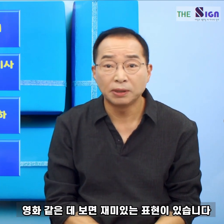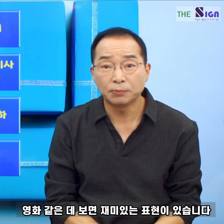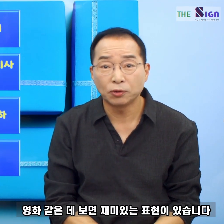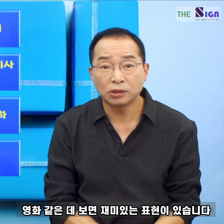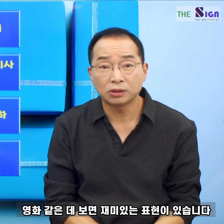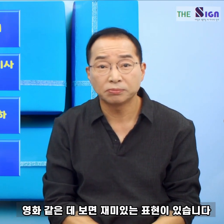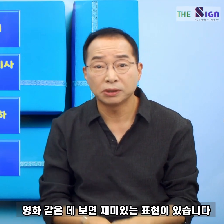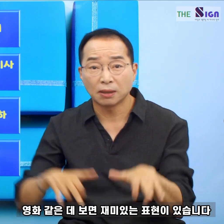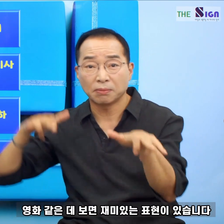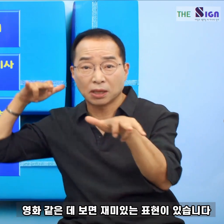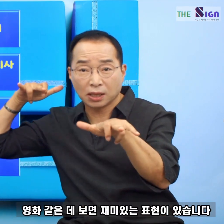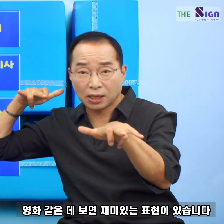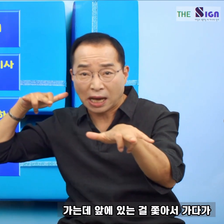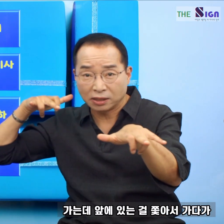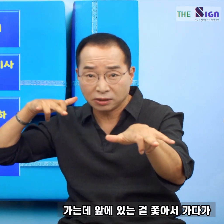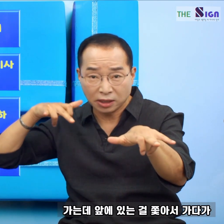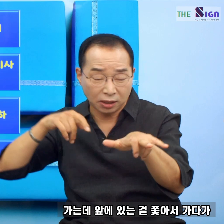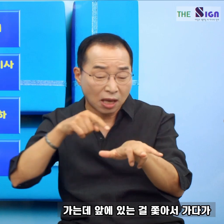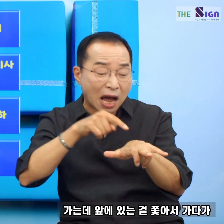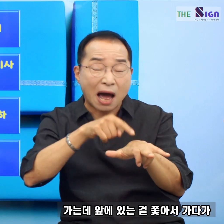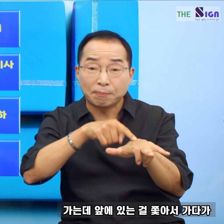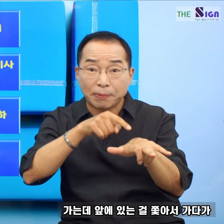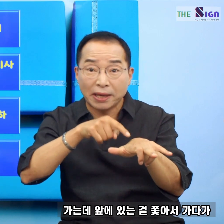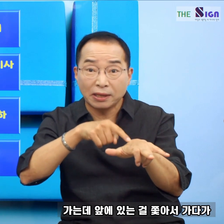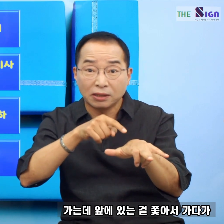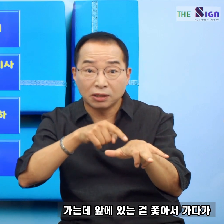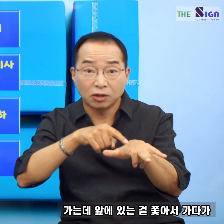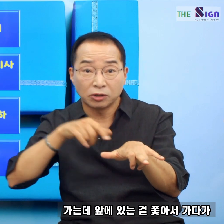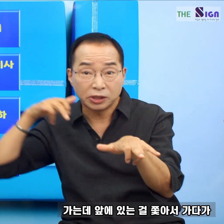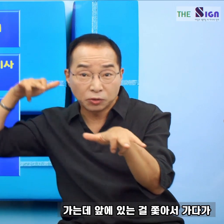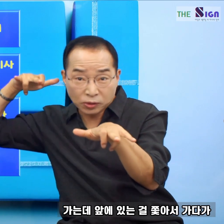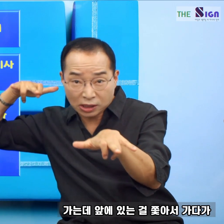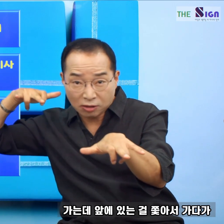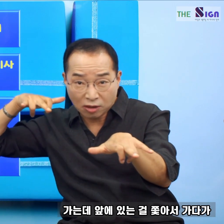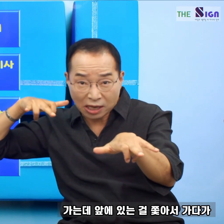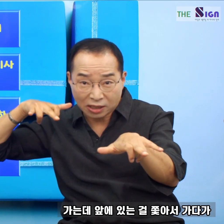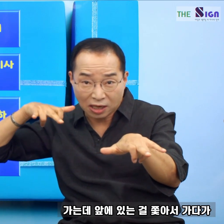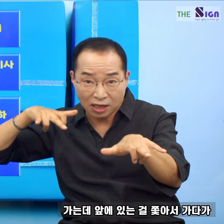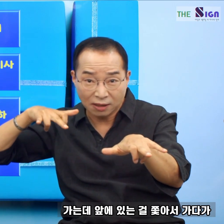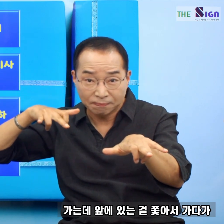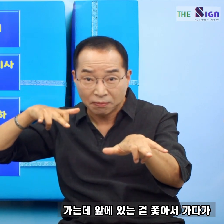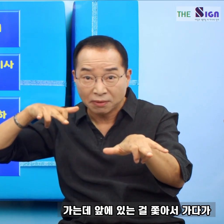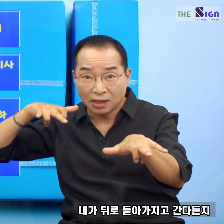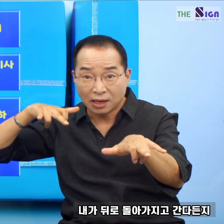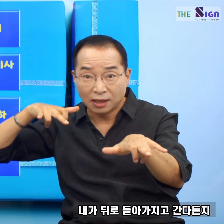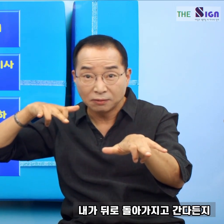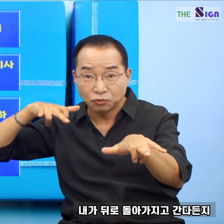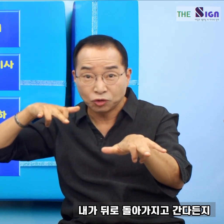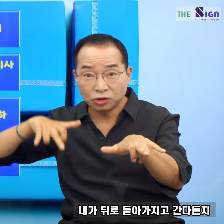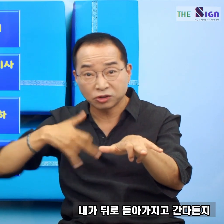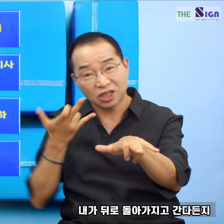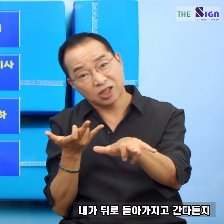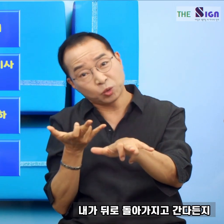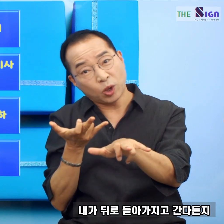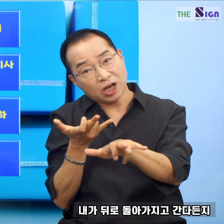표현이 있습니다. 막 가는데 앞에 있는 걸 이제 쫓아서 가다가 내가 뒤를 싹